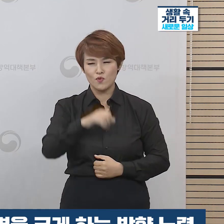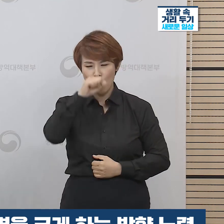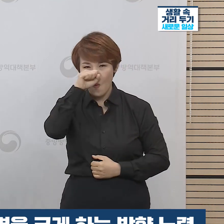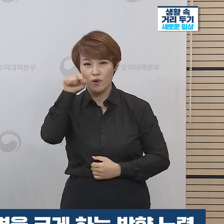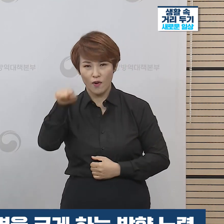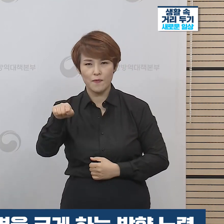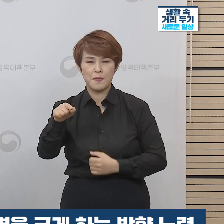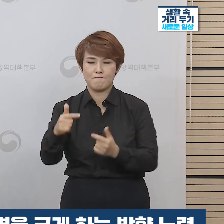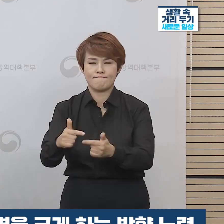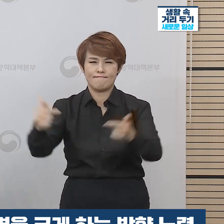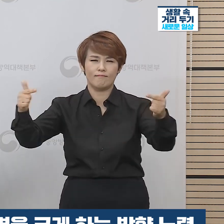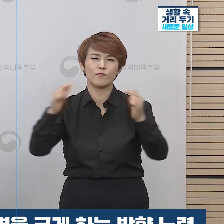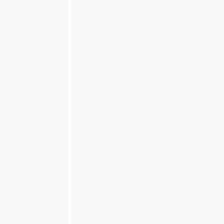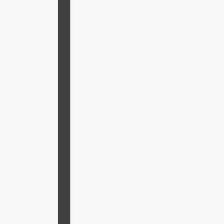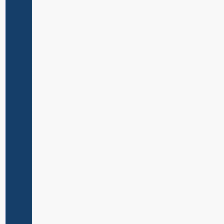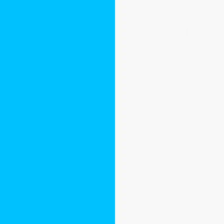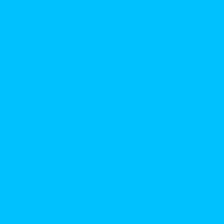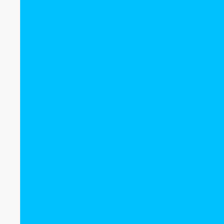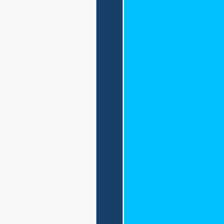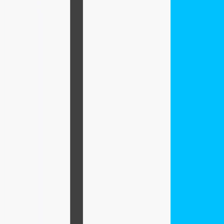하는 방향으로 노력하겠습니다